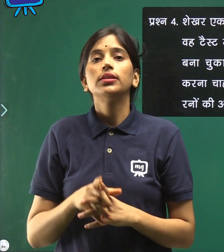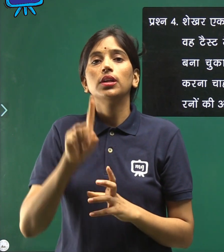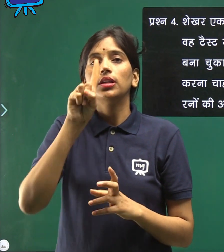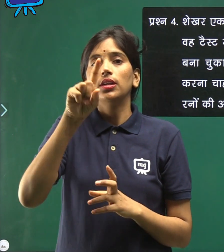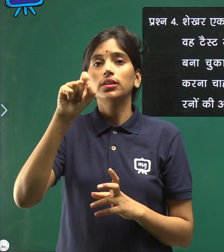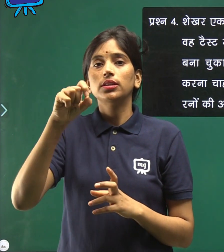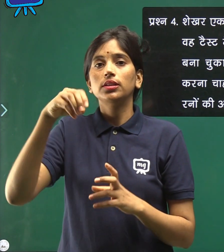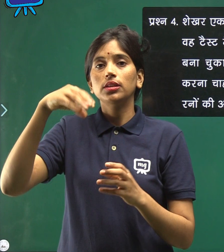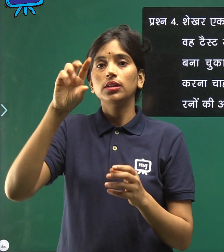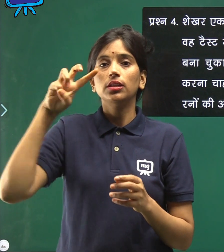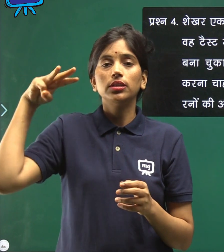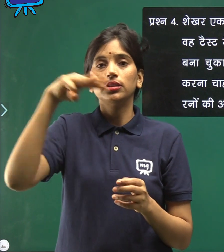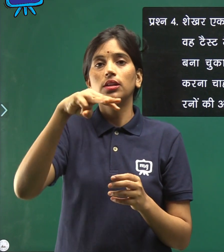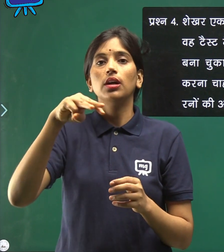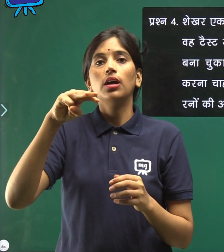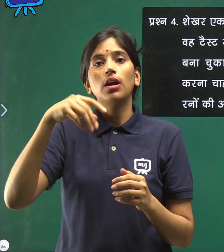तो